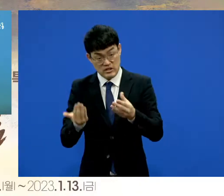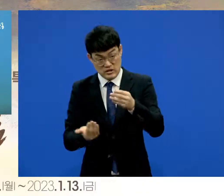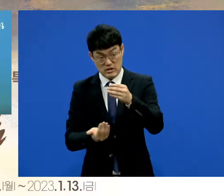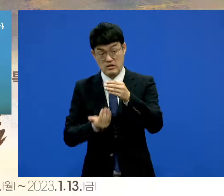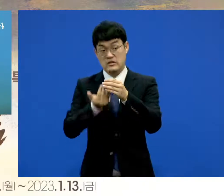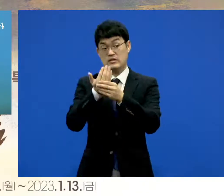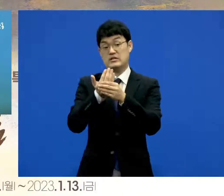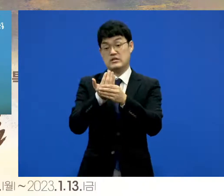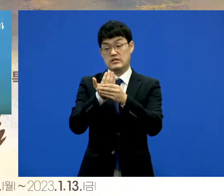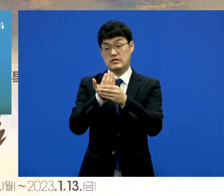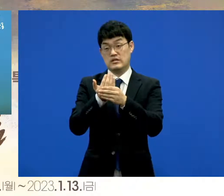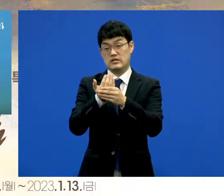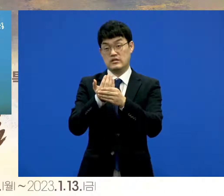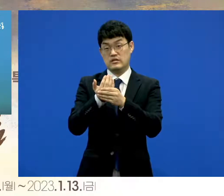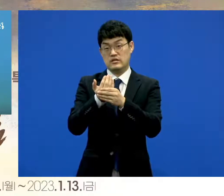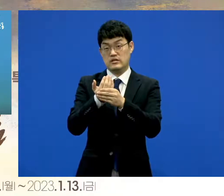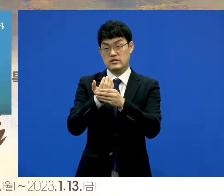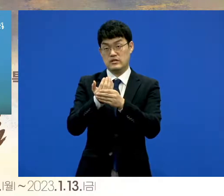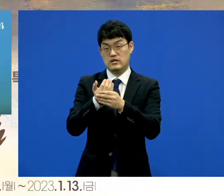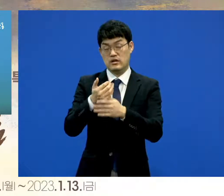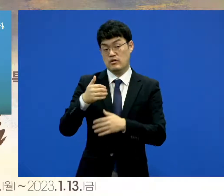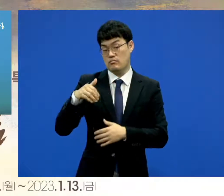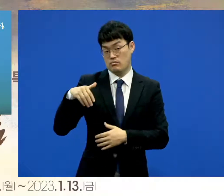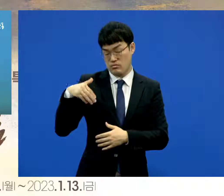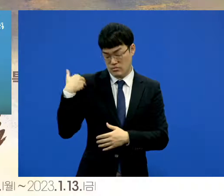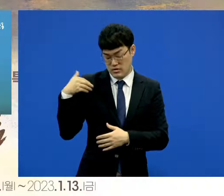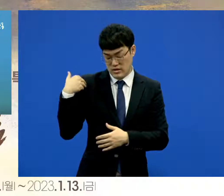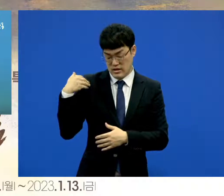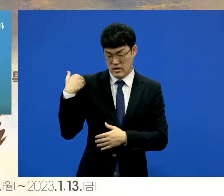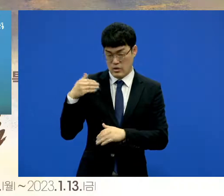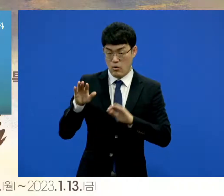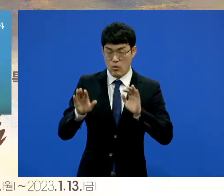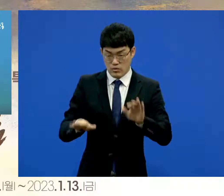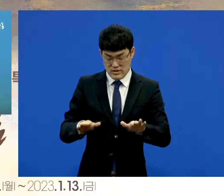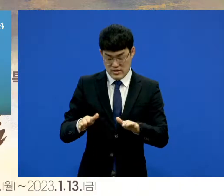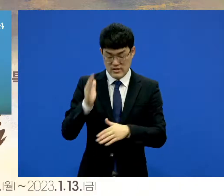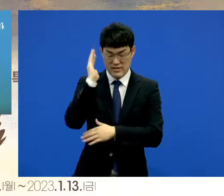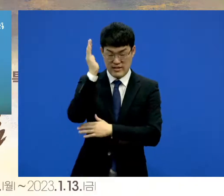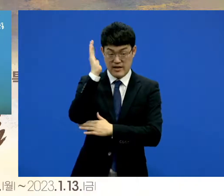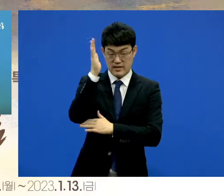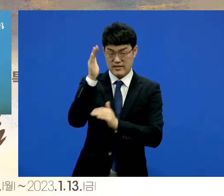자, 오늘 이야기는 이 이상을 더 나가면 안 돼요.